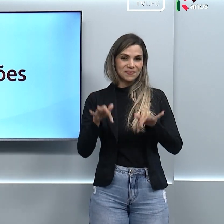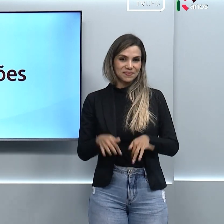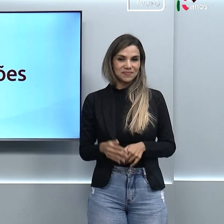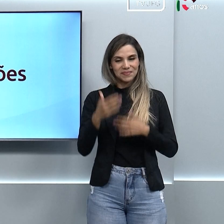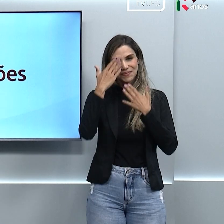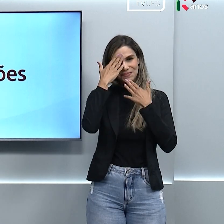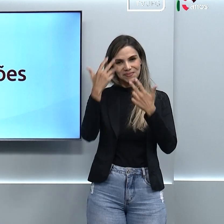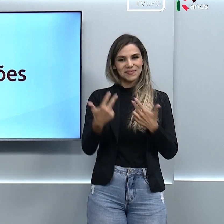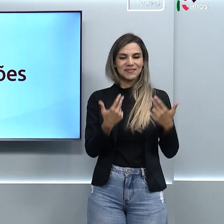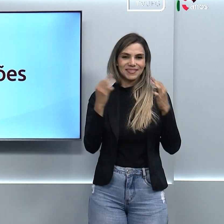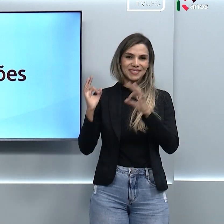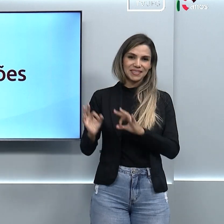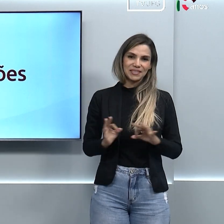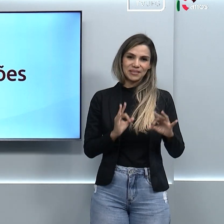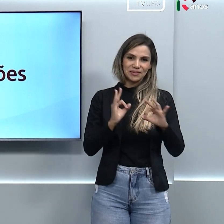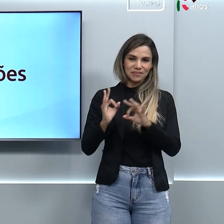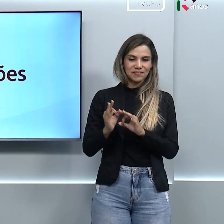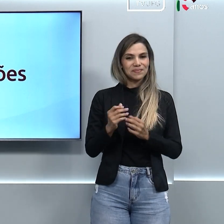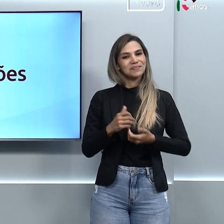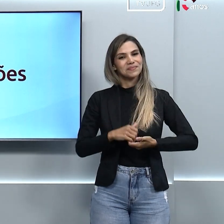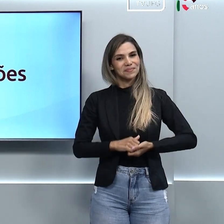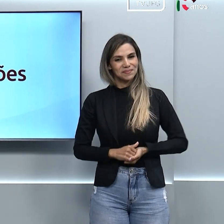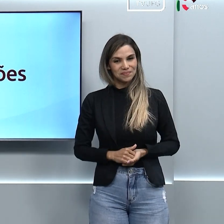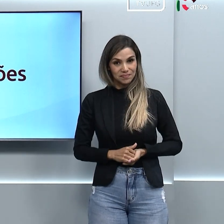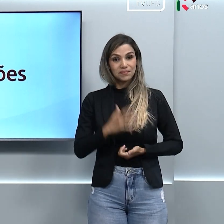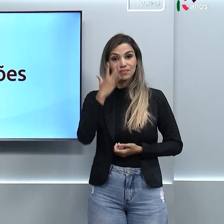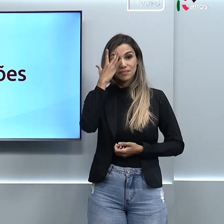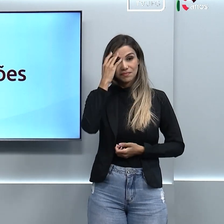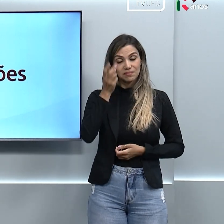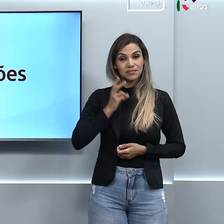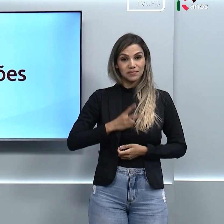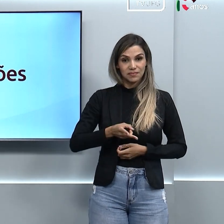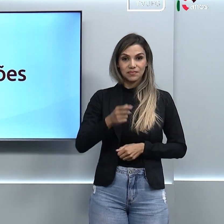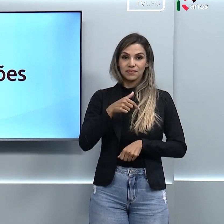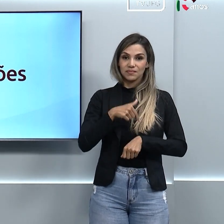muito obrigada pela sua companhia, pela sua audiência. Amanhã tem